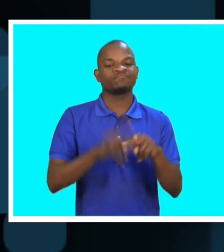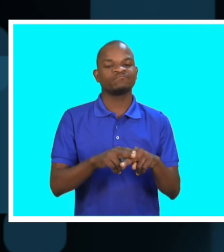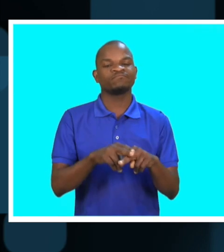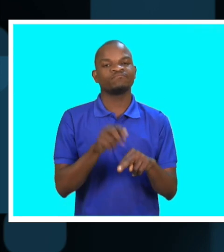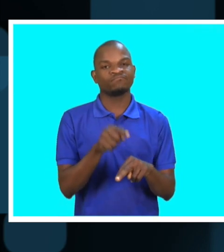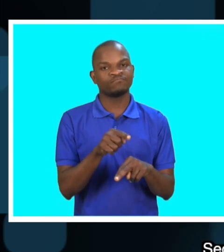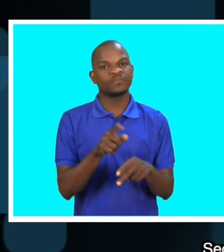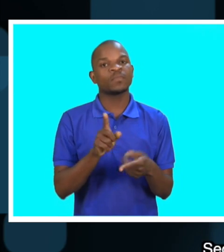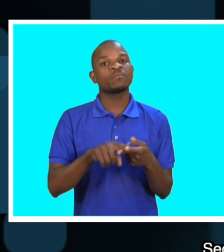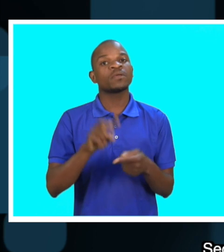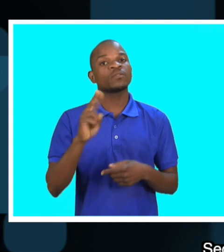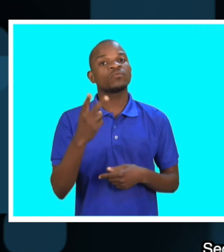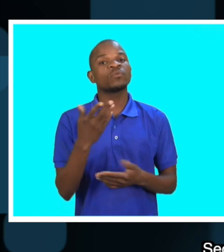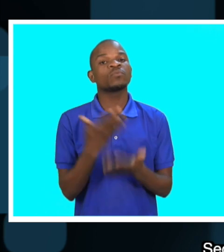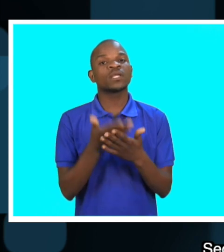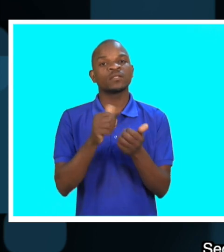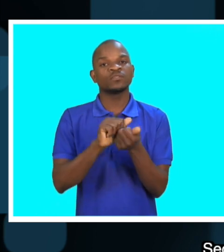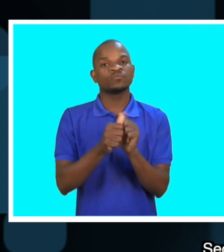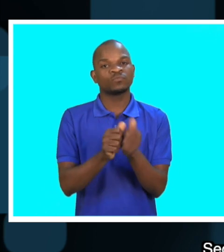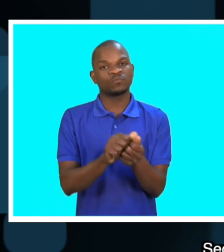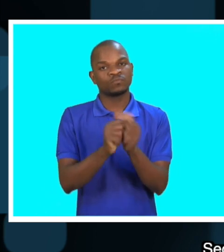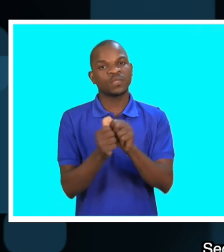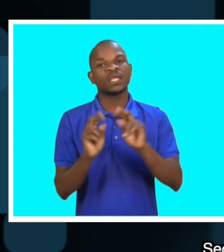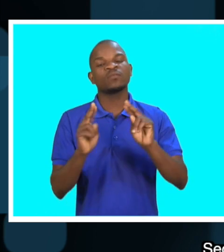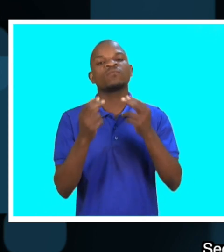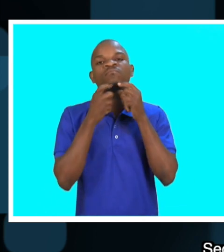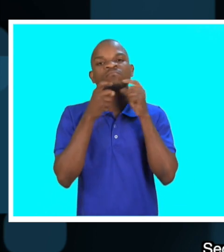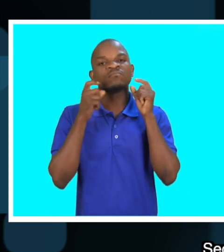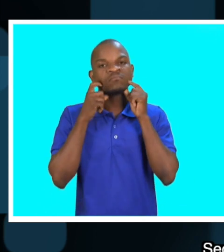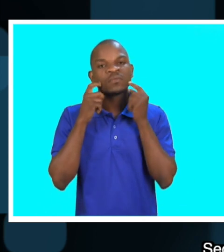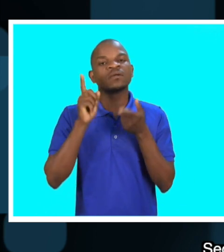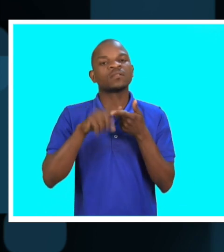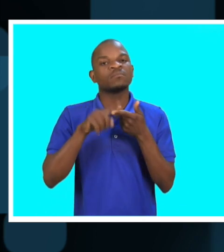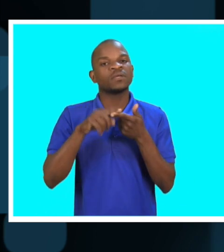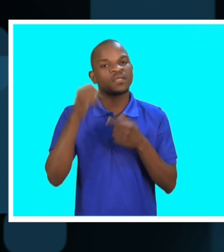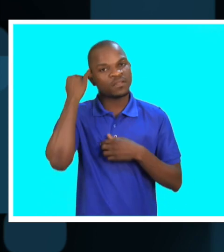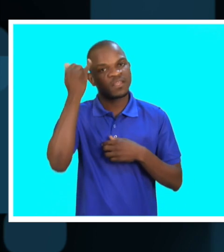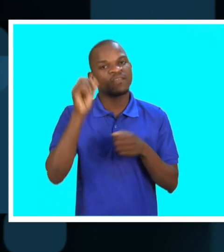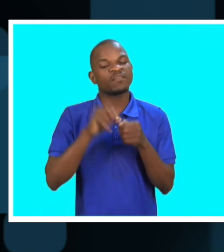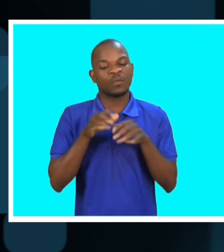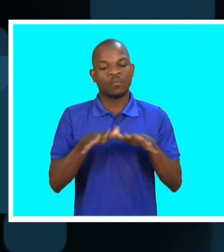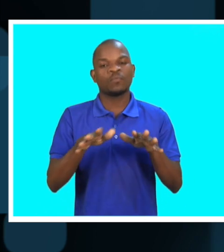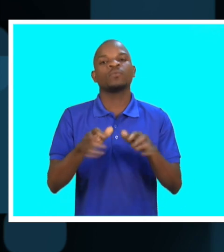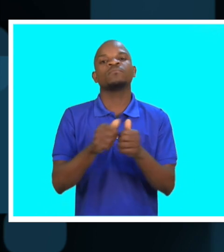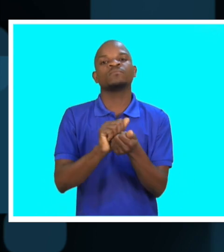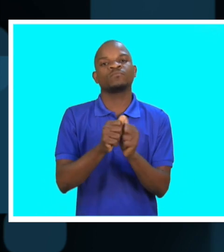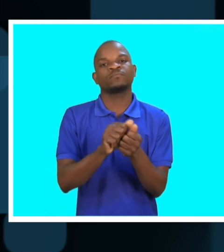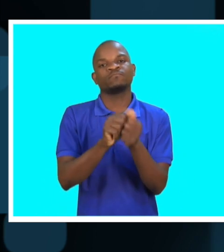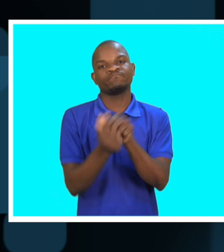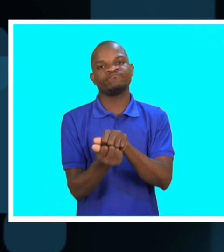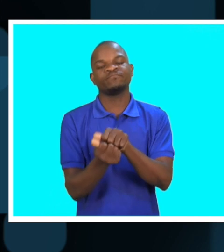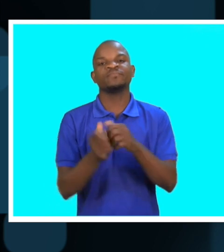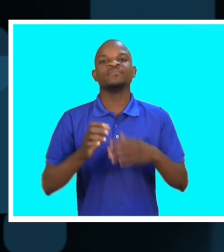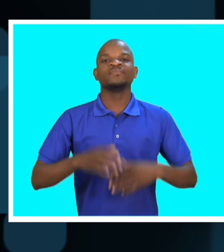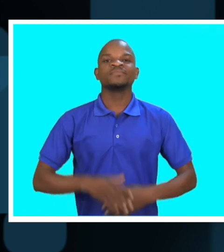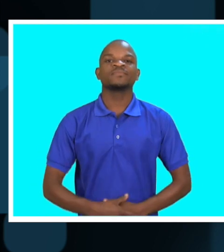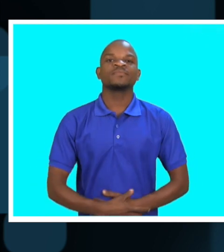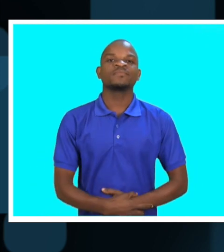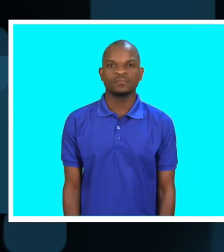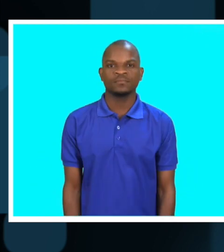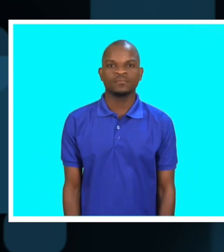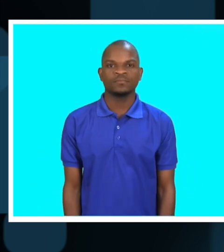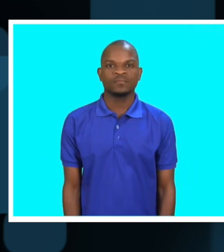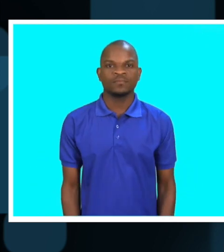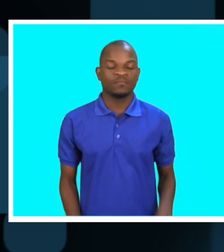voleibol sentado. Segundo, porque o desporto adaptado é um desporto novo em Moçambique, a ideia principal é massificar o desporto